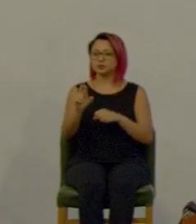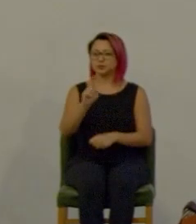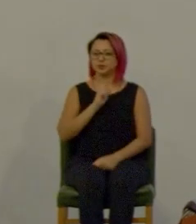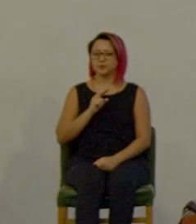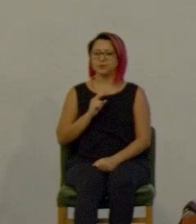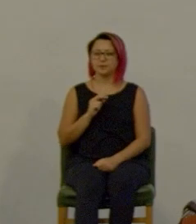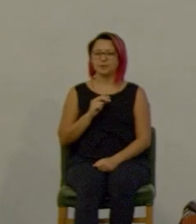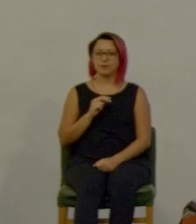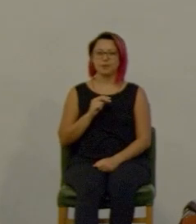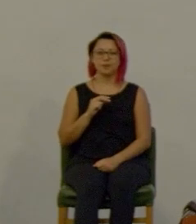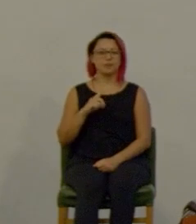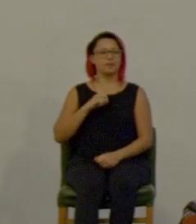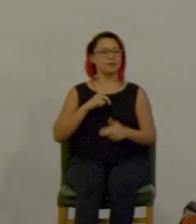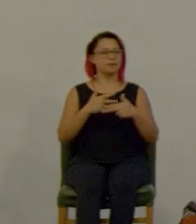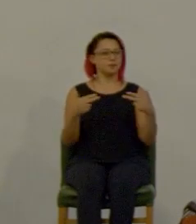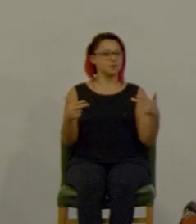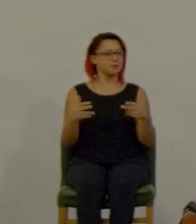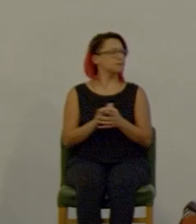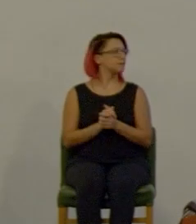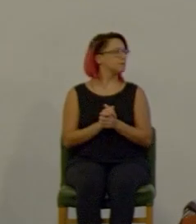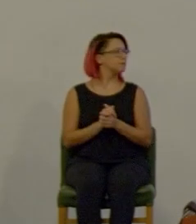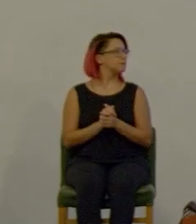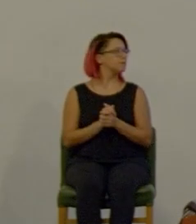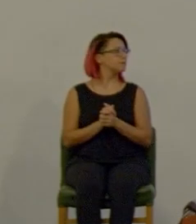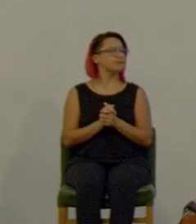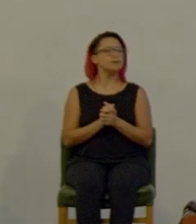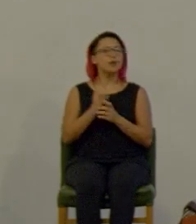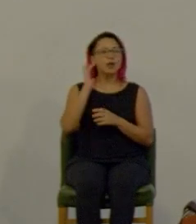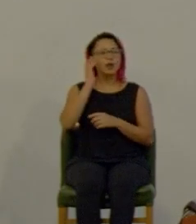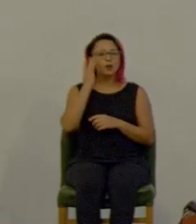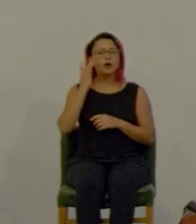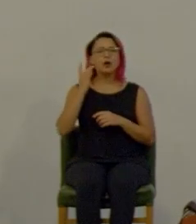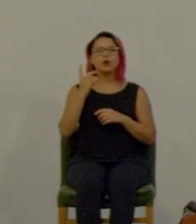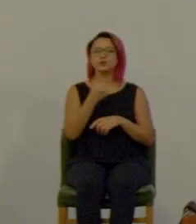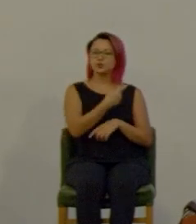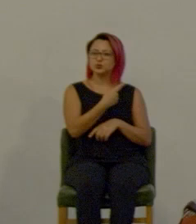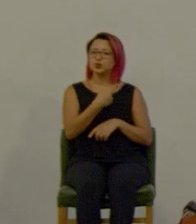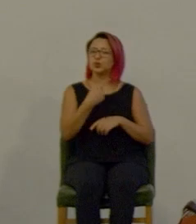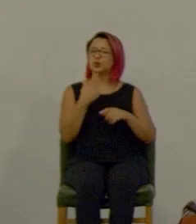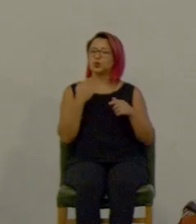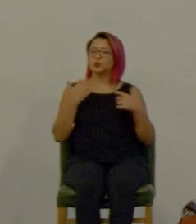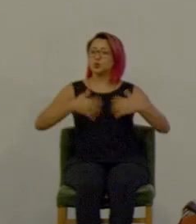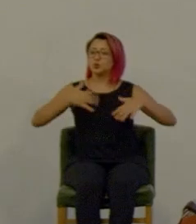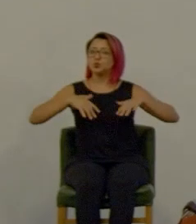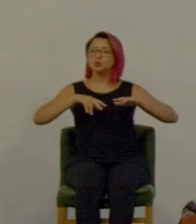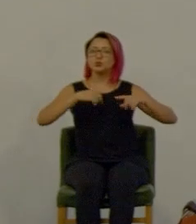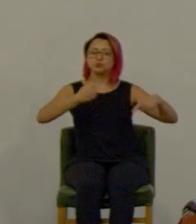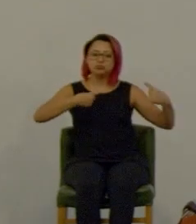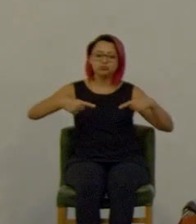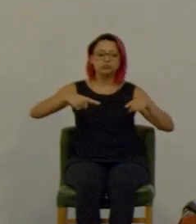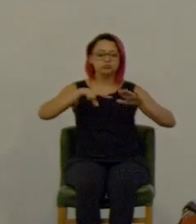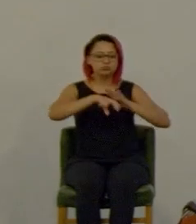ter muitas questões. Eu acho que ambos se aproximam da Terra pela profundidade, né? E não